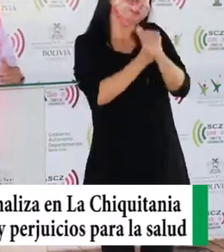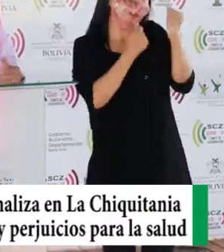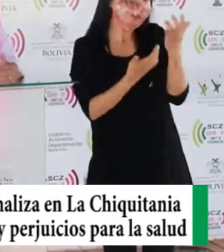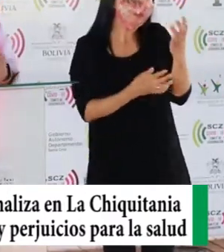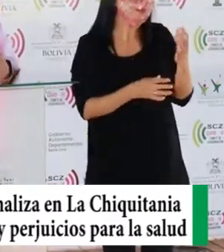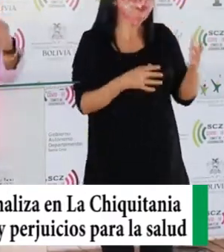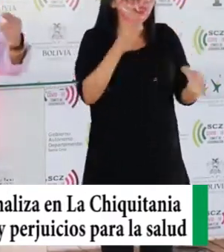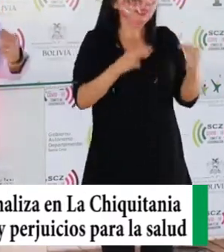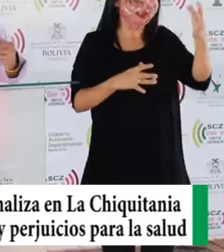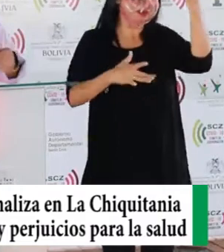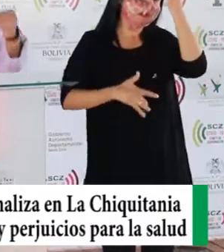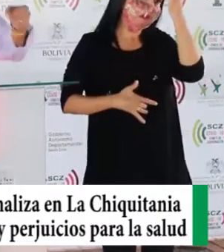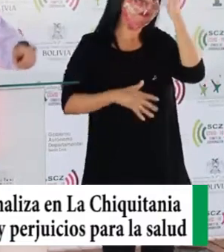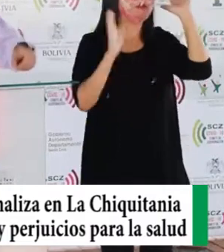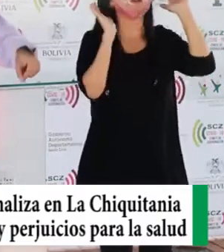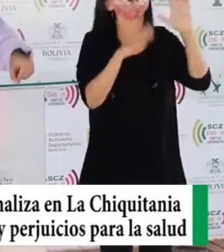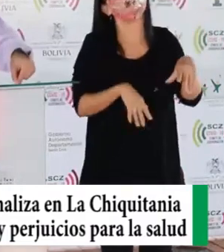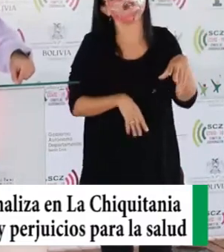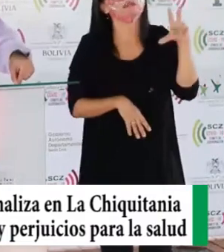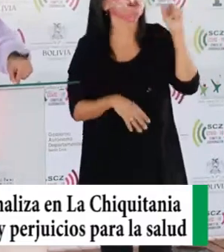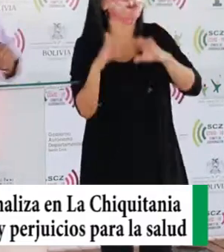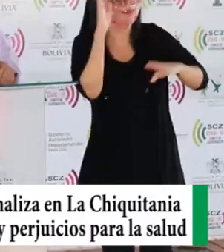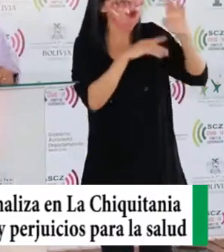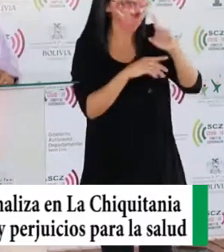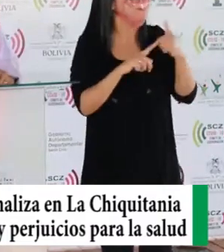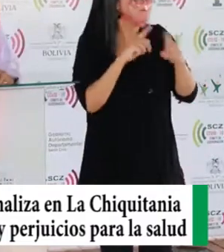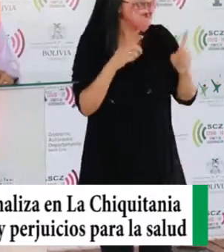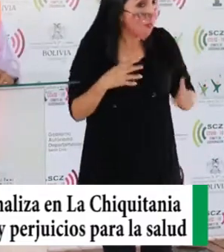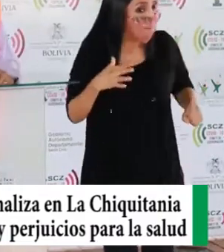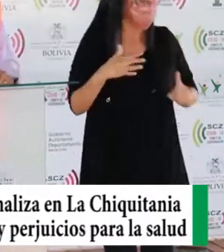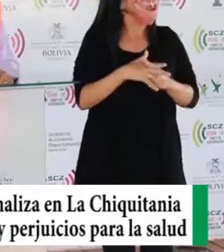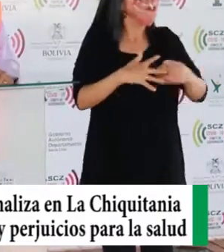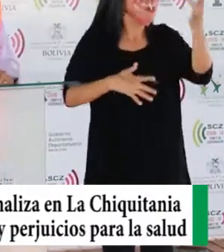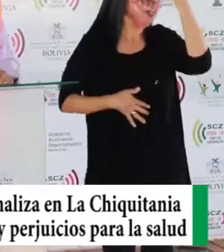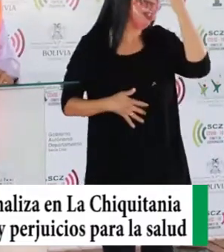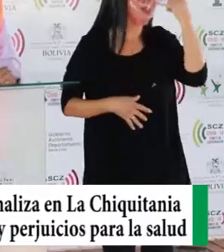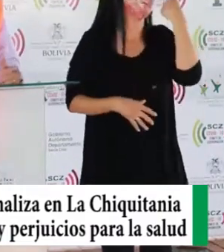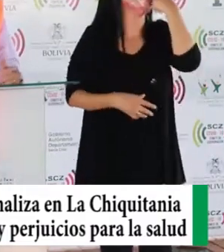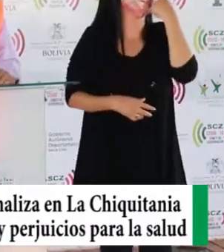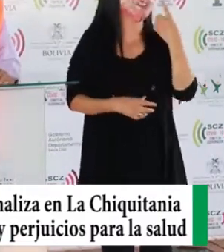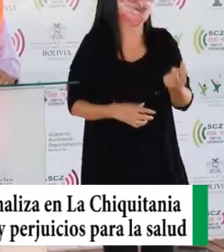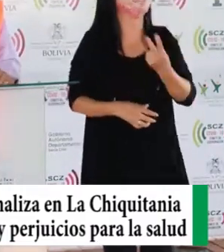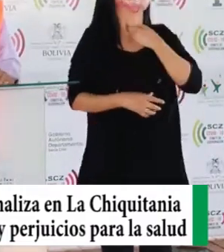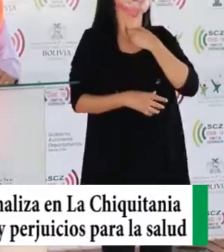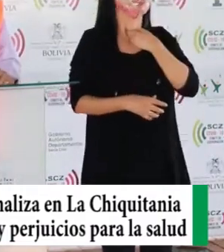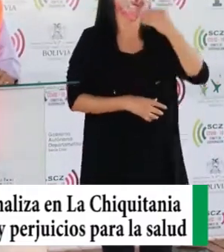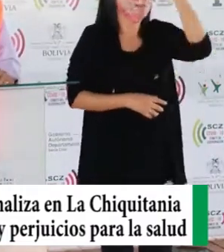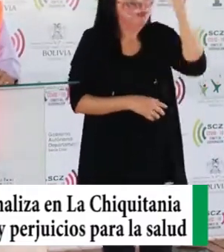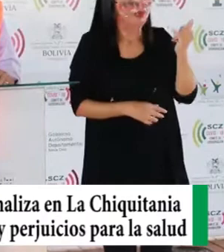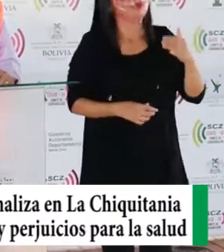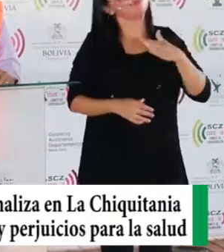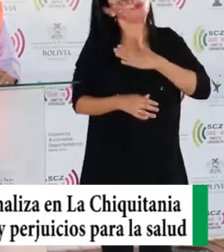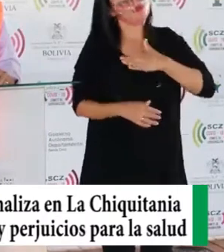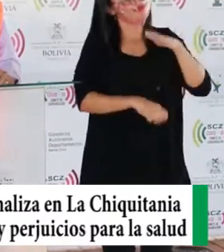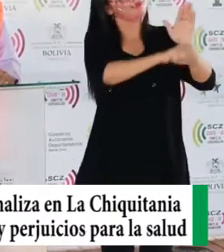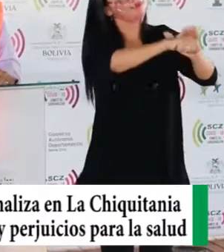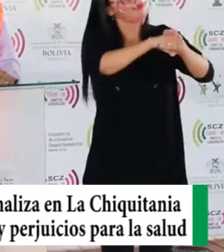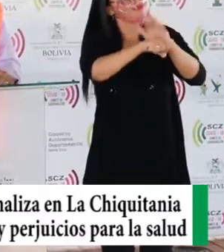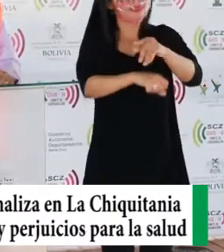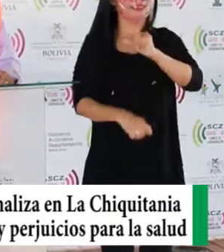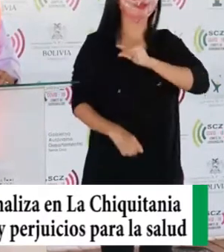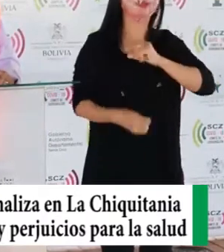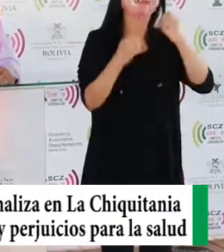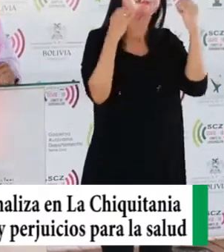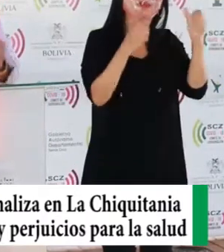el que no está enfermo no se preocupa hasta que no está enfermo esta persona y es por eso que llamamos a la conciencia, porque mucha